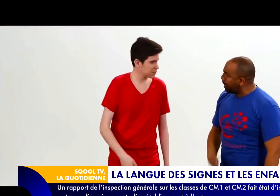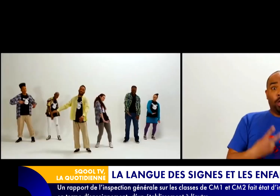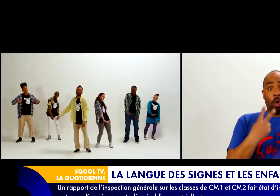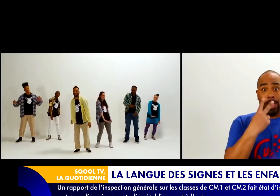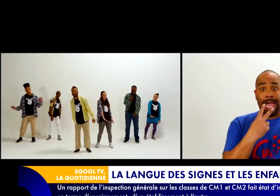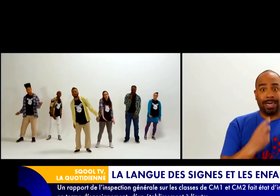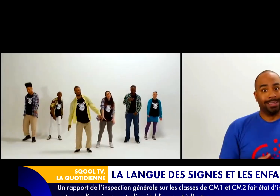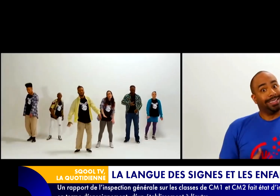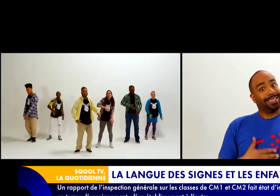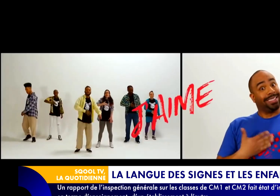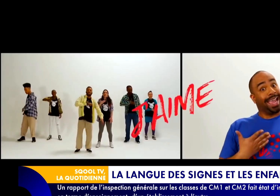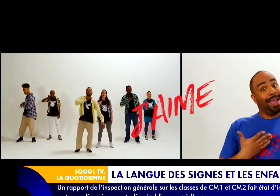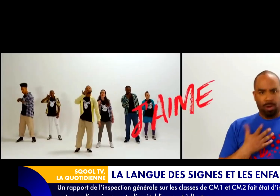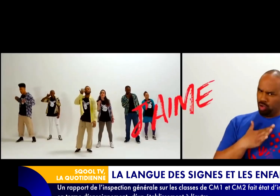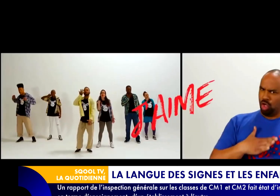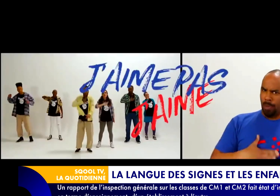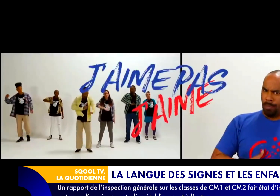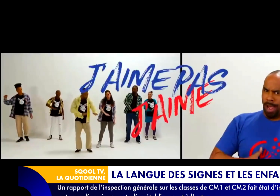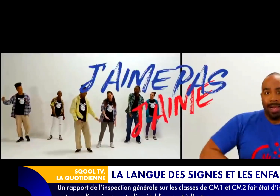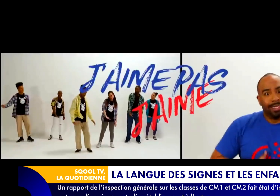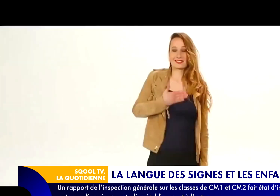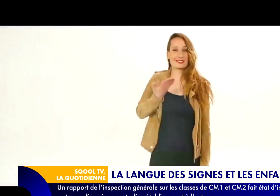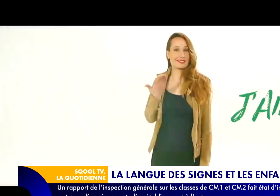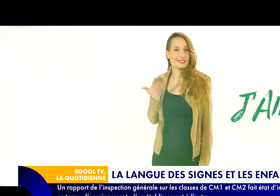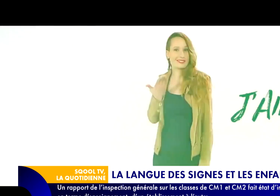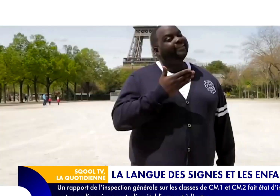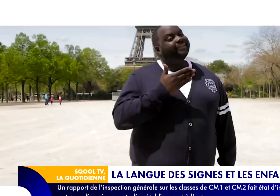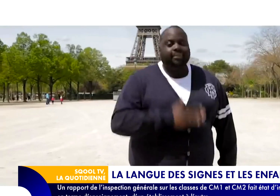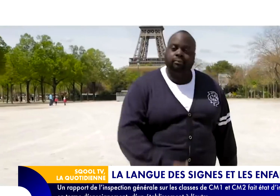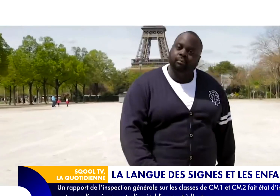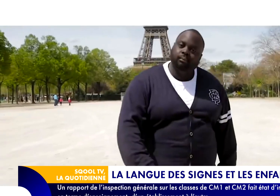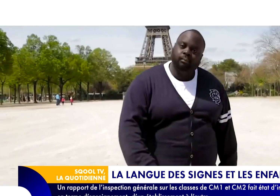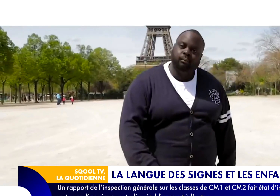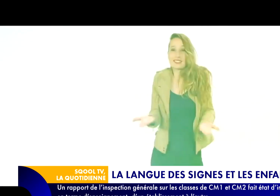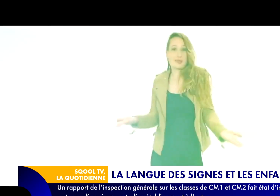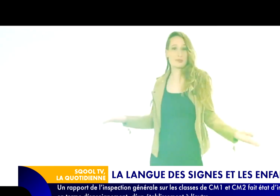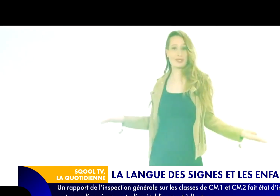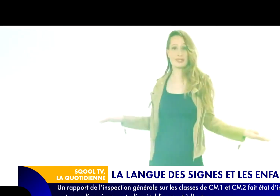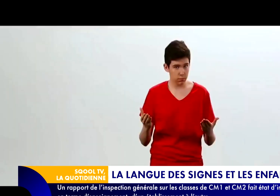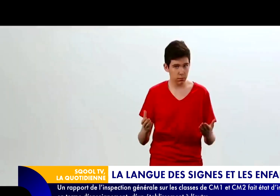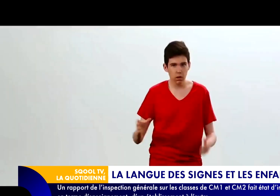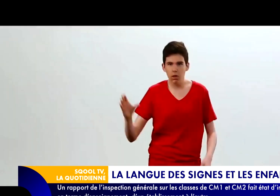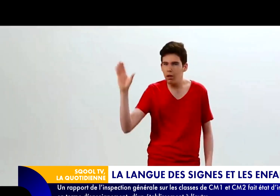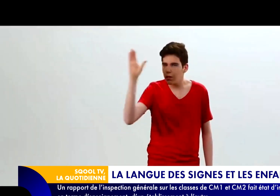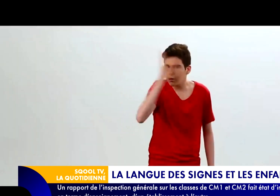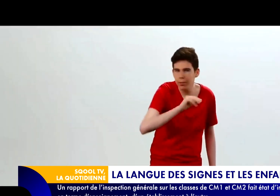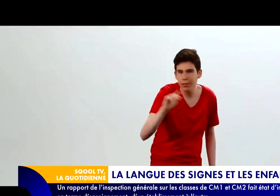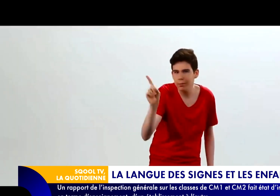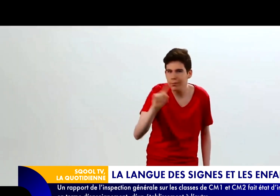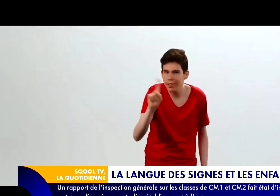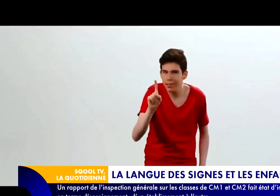bas. Regarde, j'aime, j'aime pas, j'aime, j'aime pas. C'est simple, hein. Surtout, faut pas